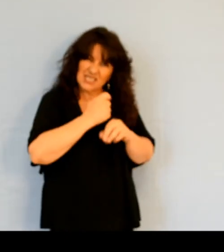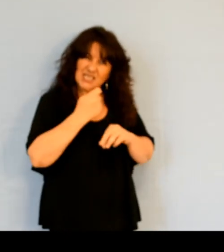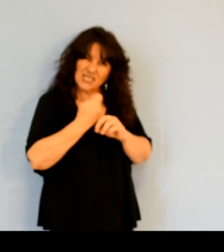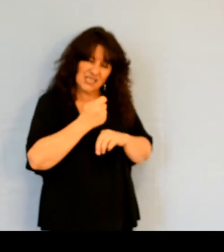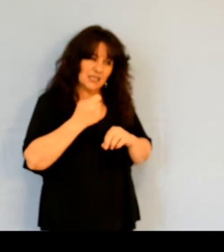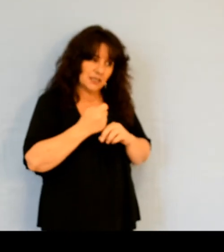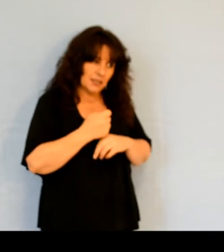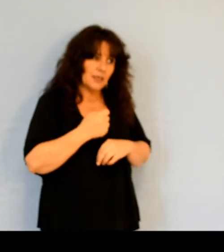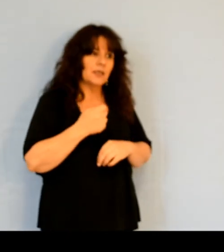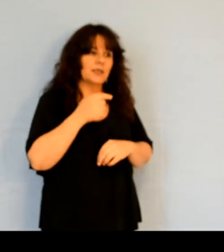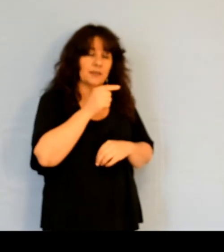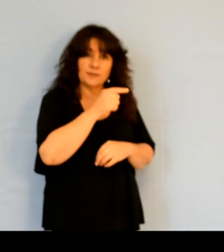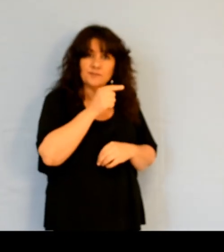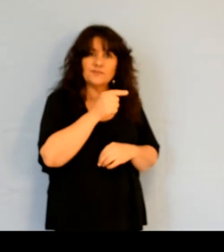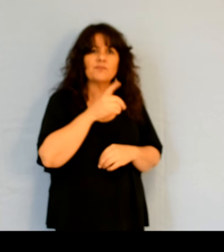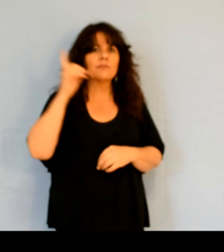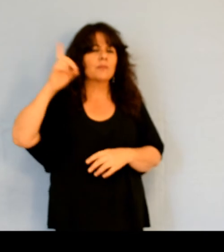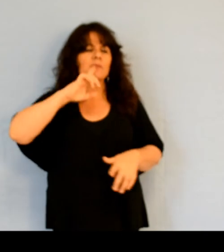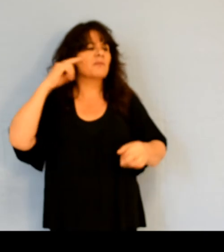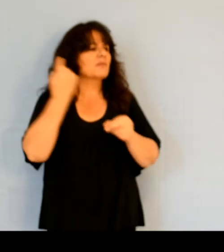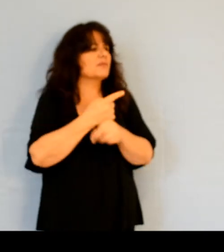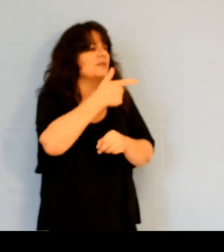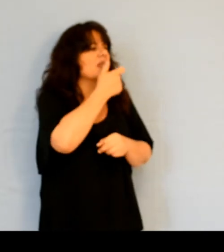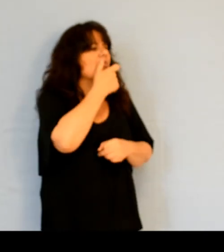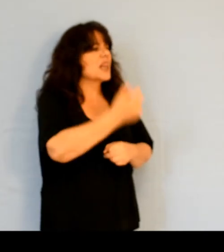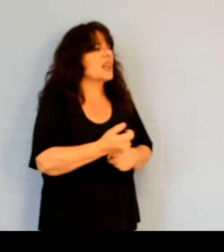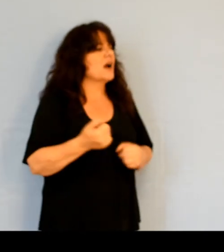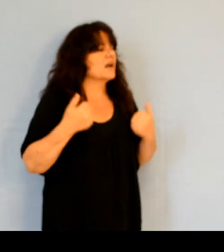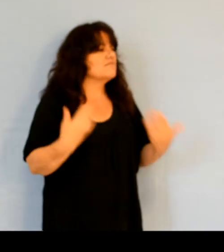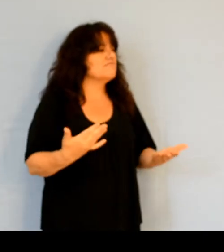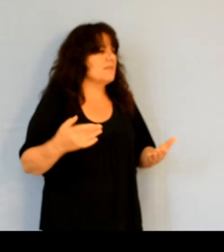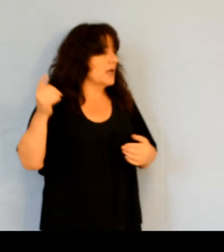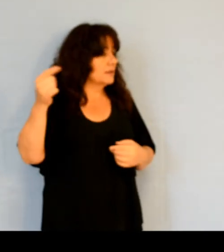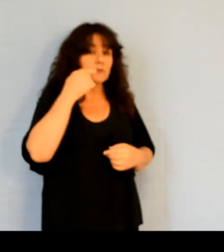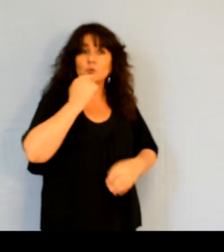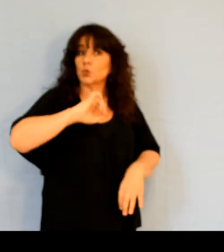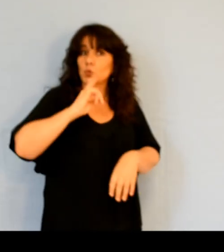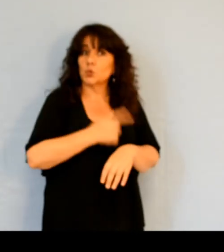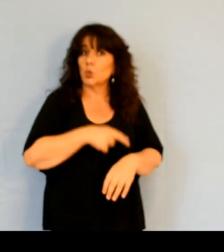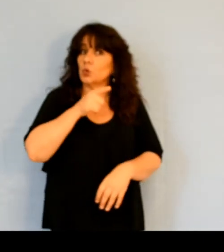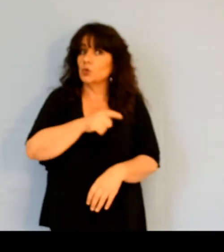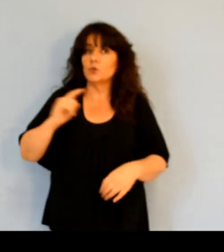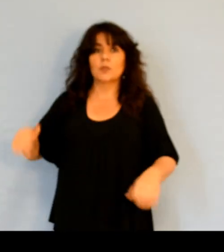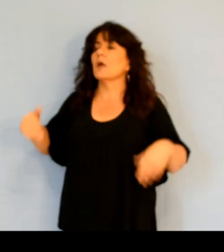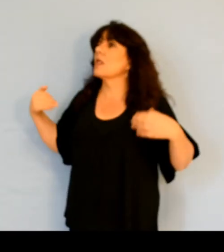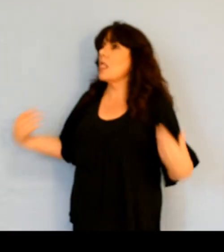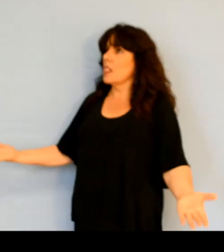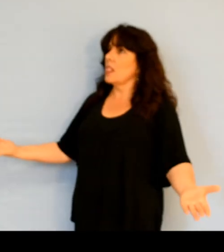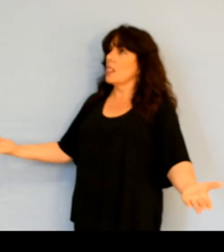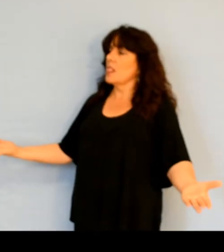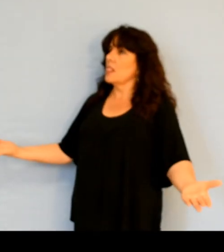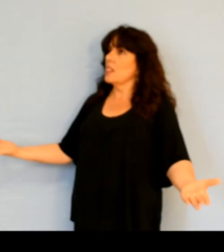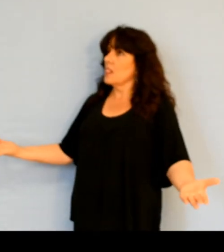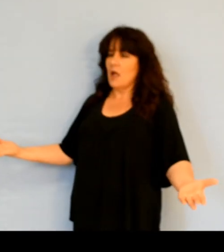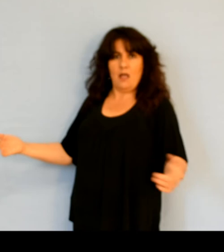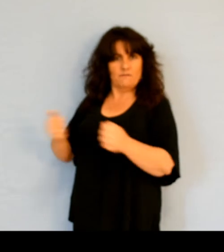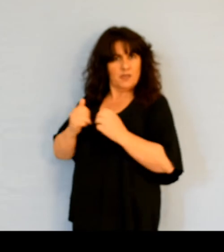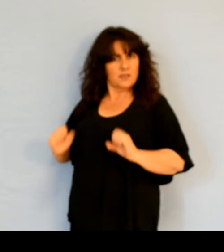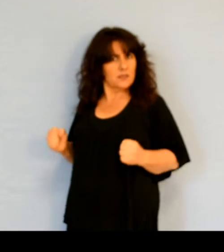Il tendit la langue aussitôt qu'on le lui ordonna, et il présenta les mains avec intrépidité,